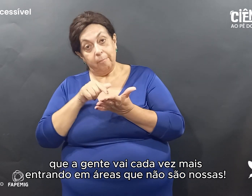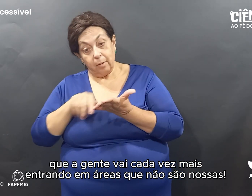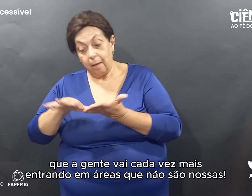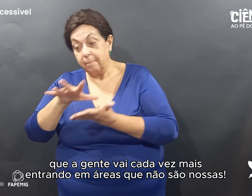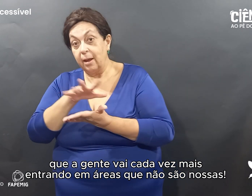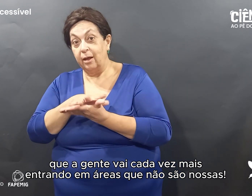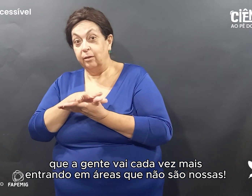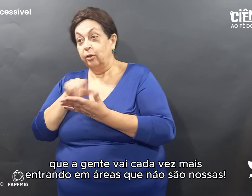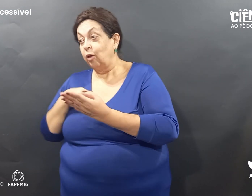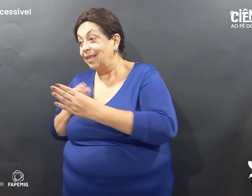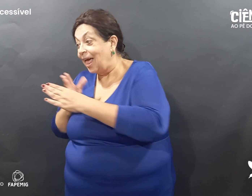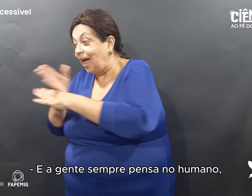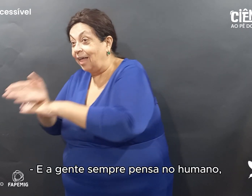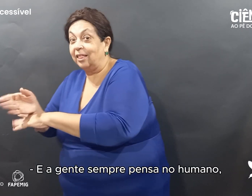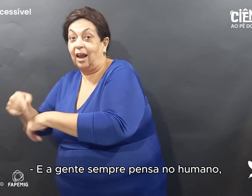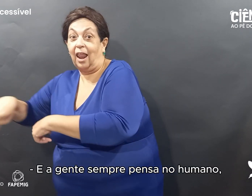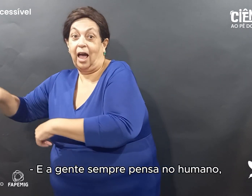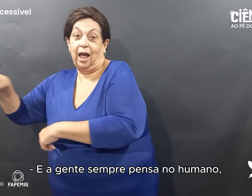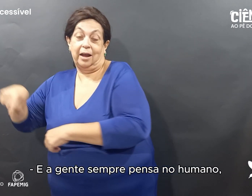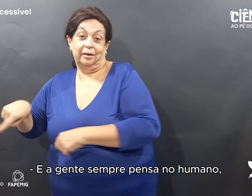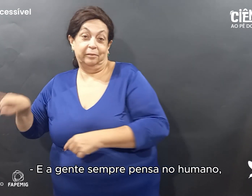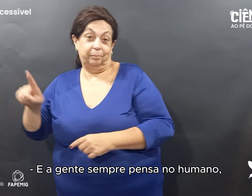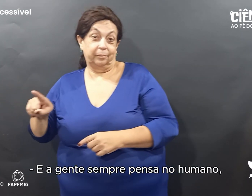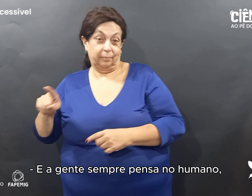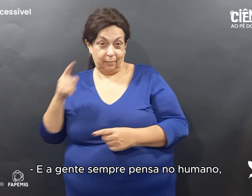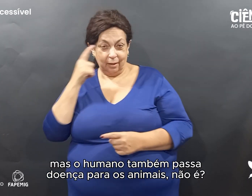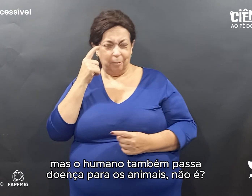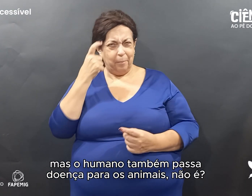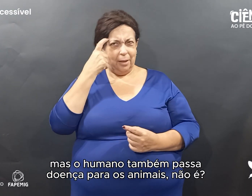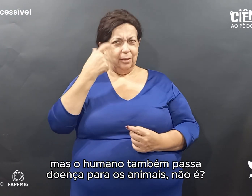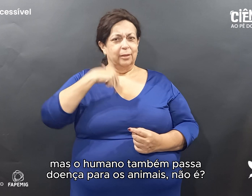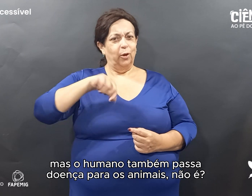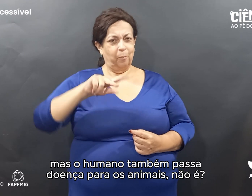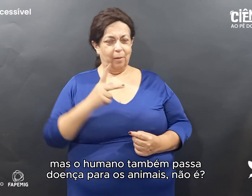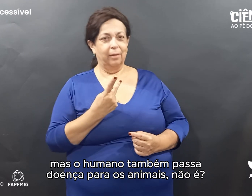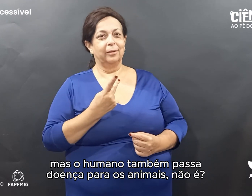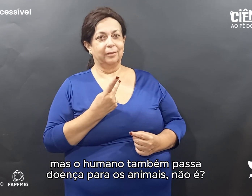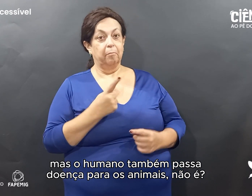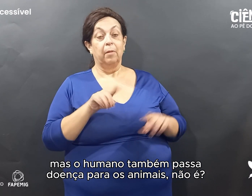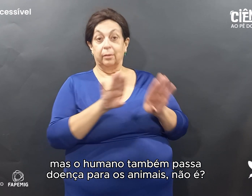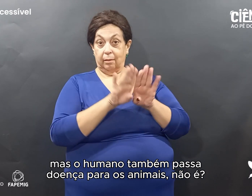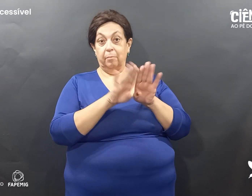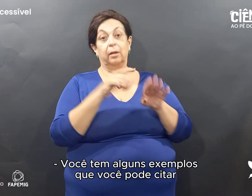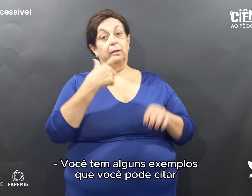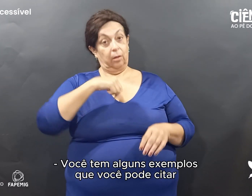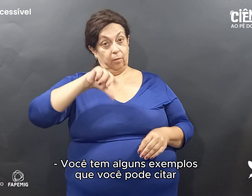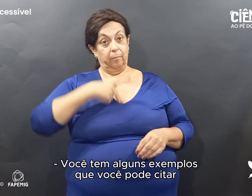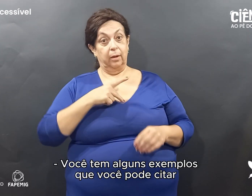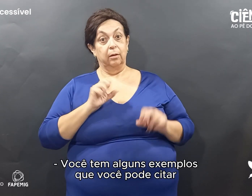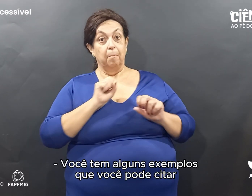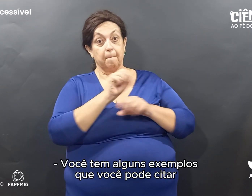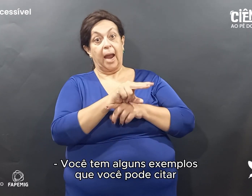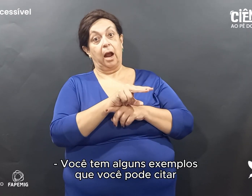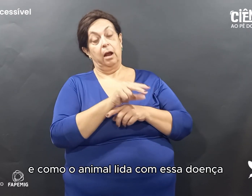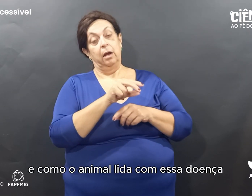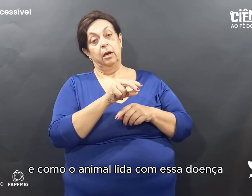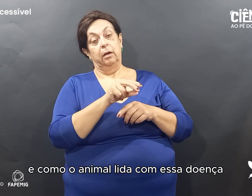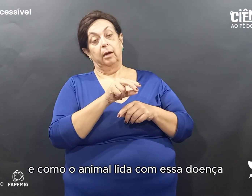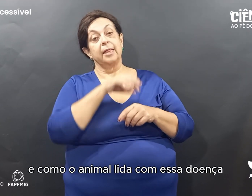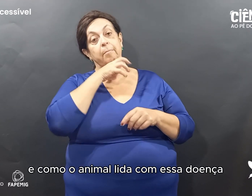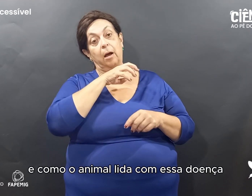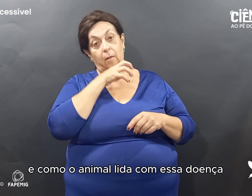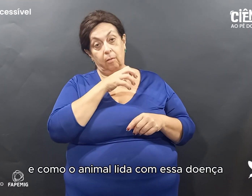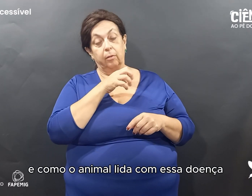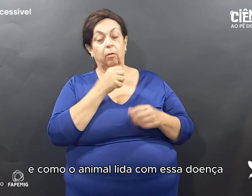áreas que não são nossas. E a gente sempre pensa no humano, mas o humano também passa a doença para os animais, né? Você tem alguns exemplos que você pode citar e como